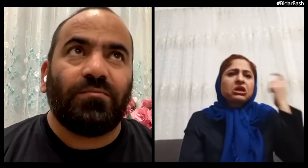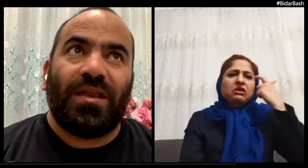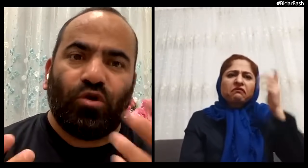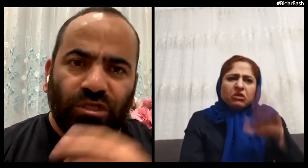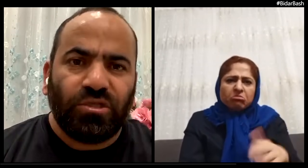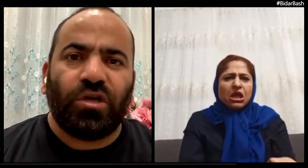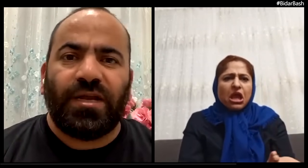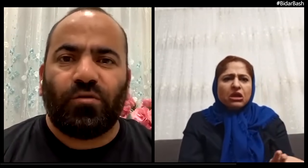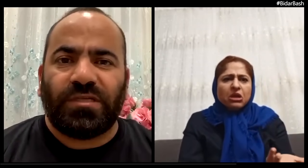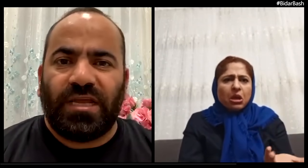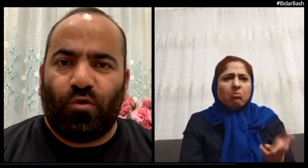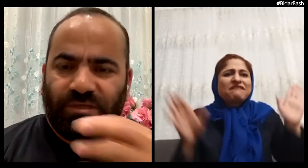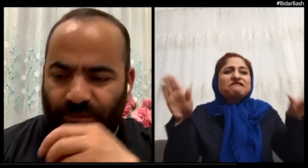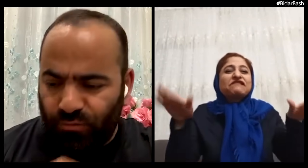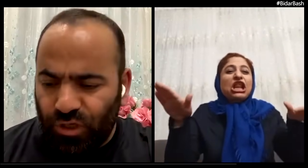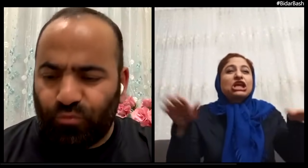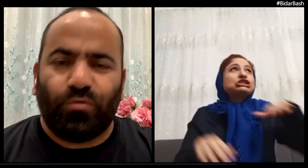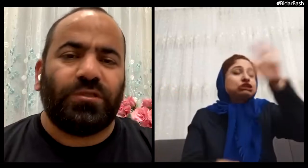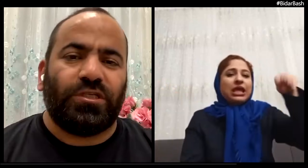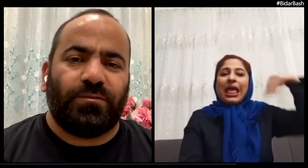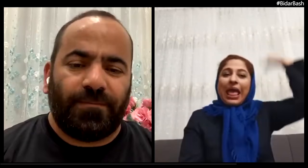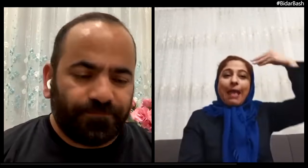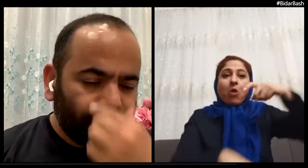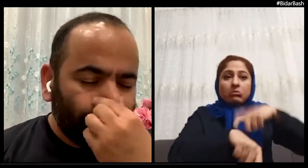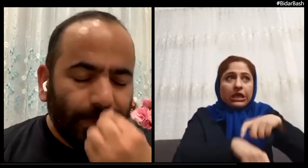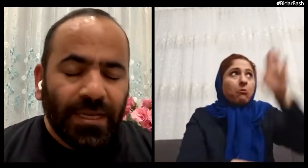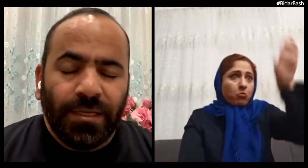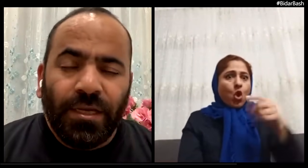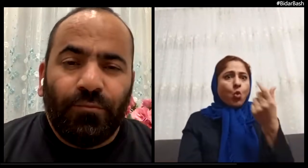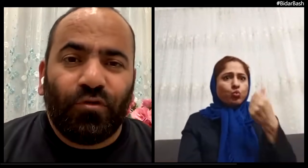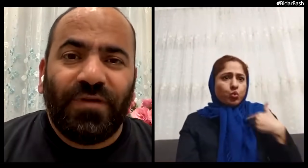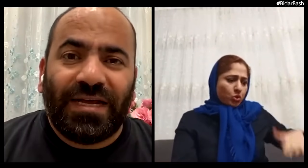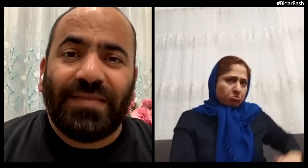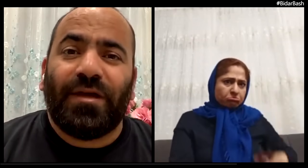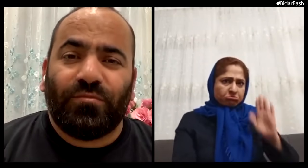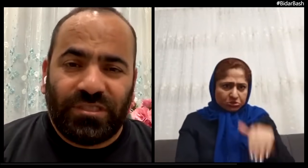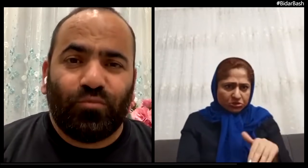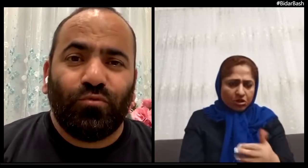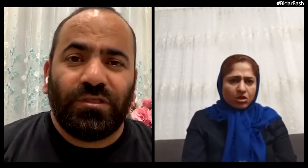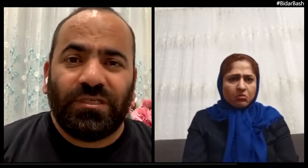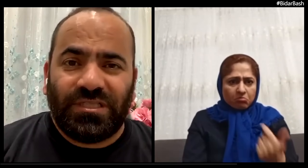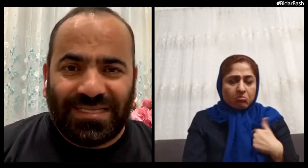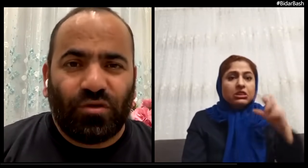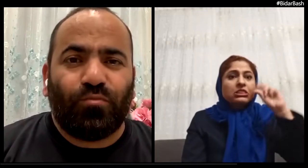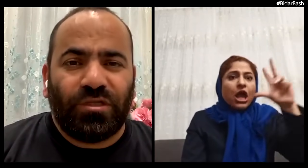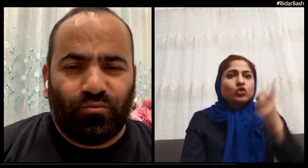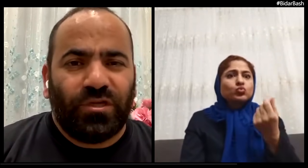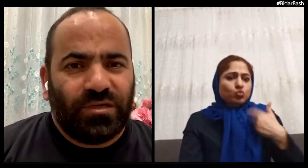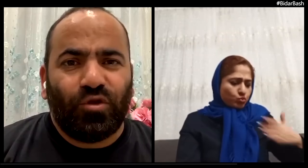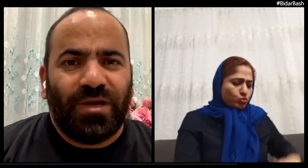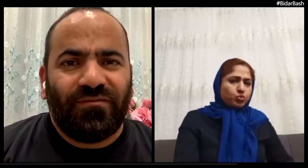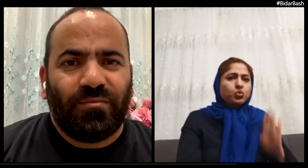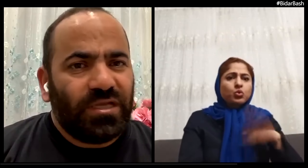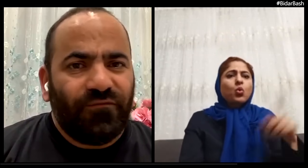مثلا ملائکه میارن یا مثلا امام زمان میاره پول میذاره جیبم. میگفت و انقدر برام چیز بود، این جذاب بود این